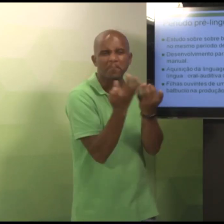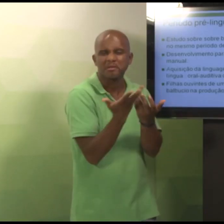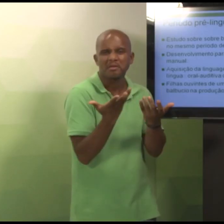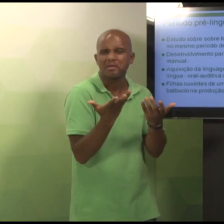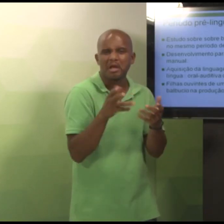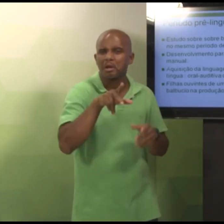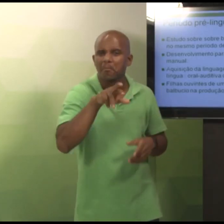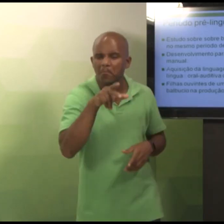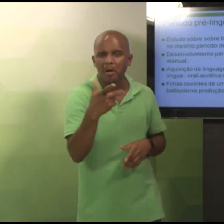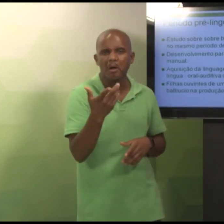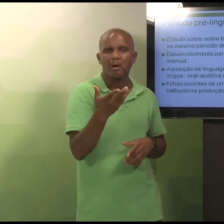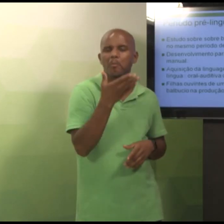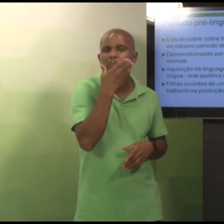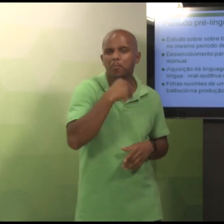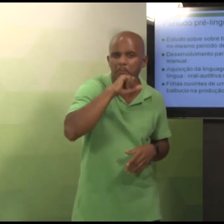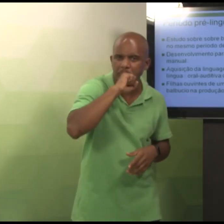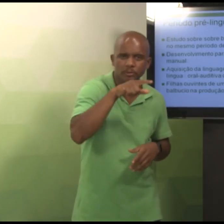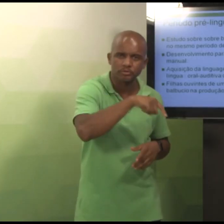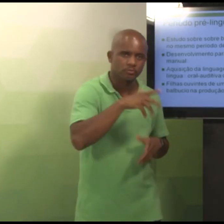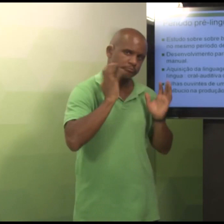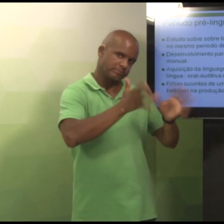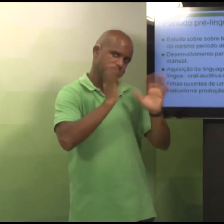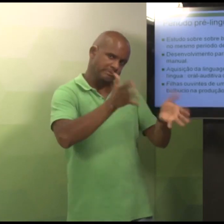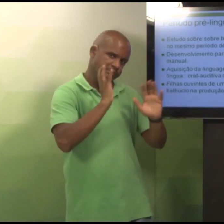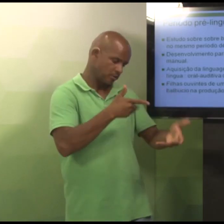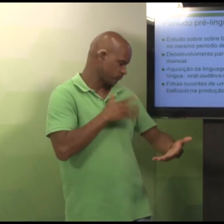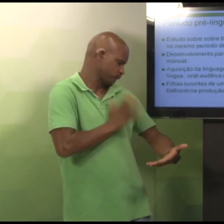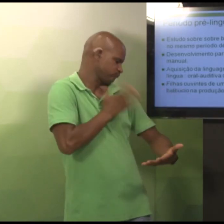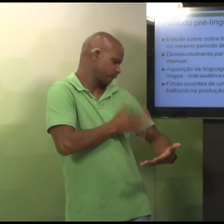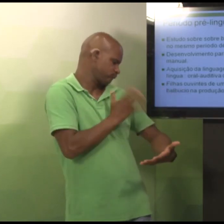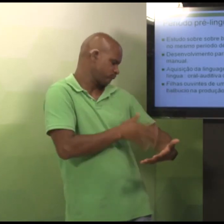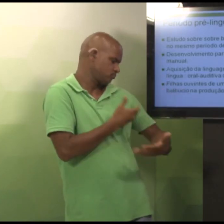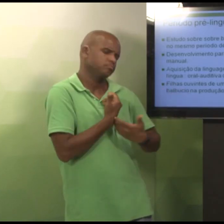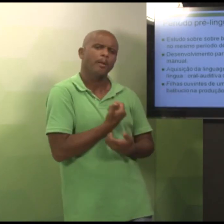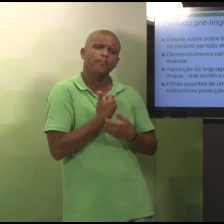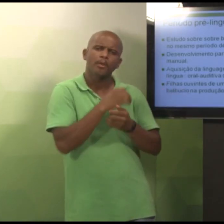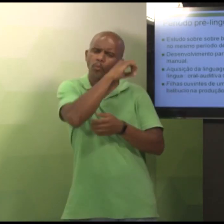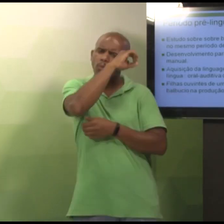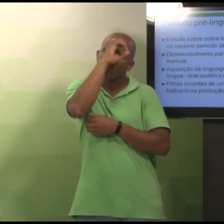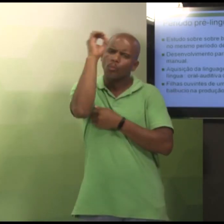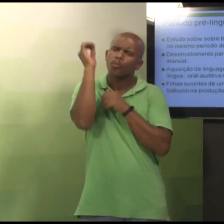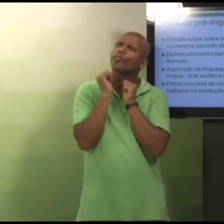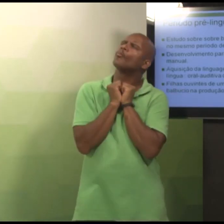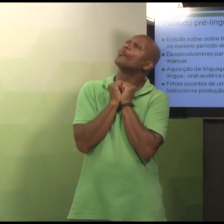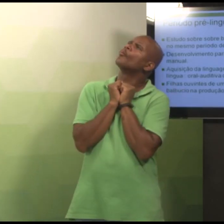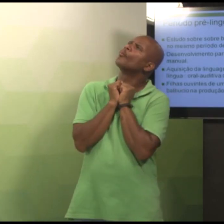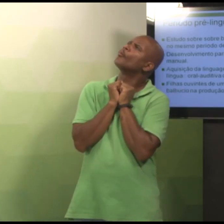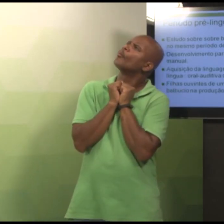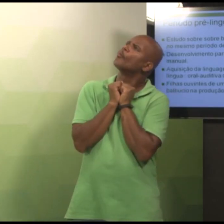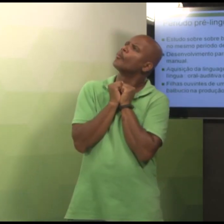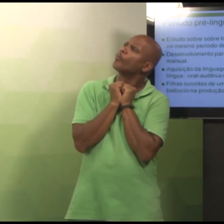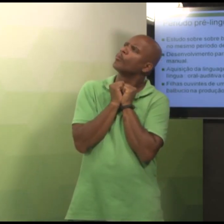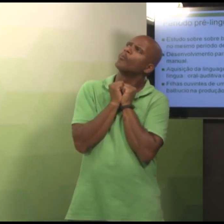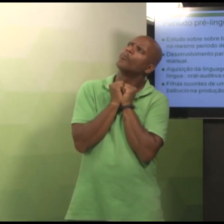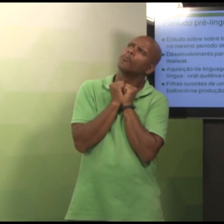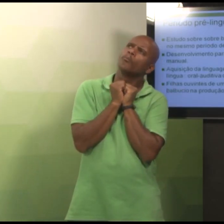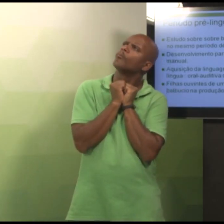vai ter contato com a sinalização no contexto familiar, seus irmãos, pais, todos vão estar